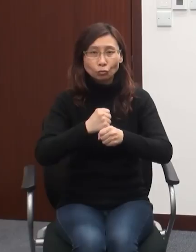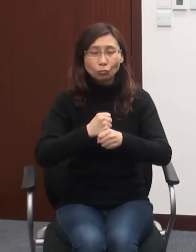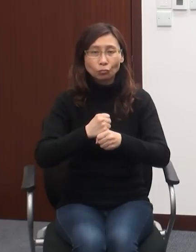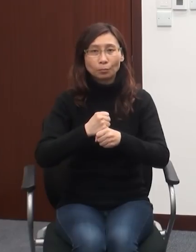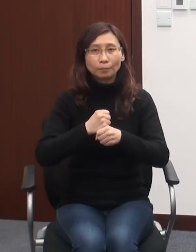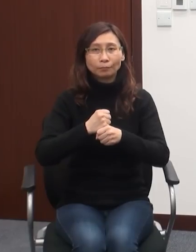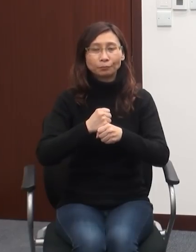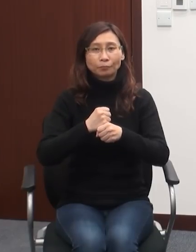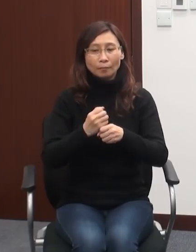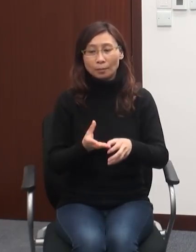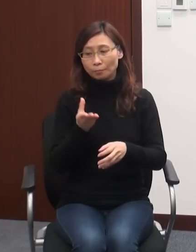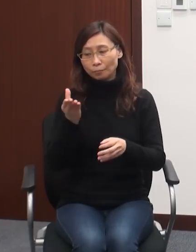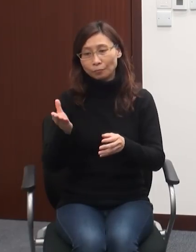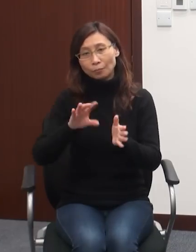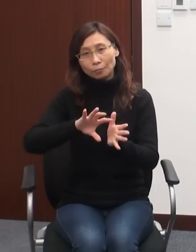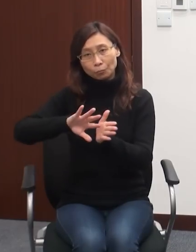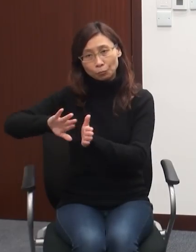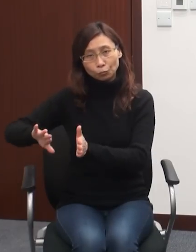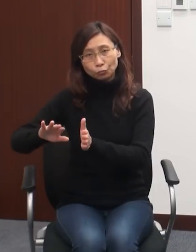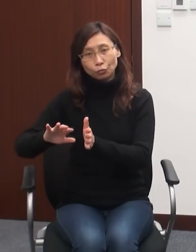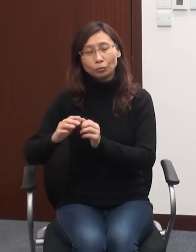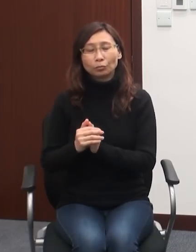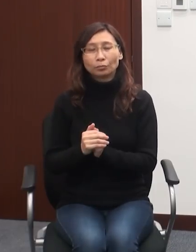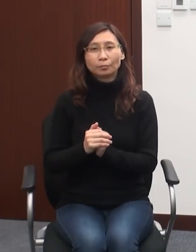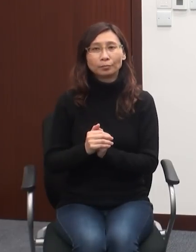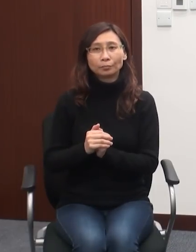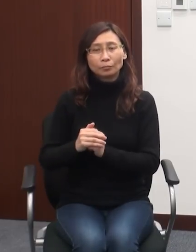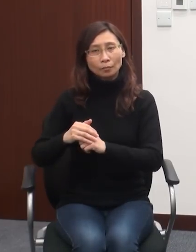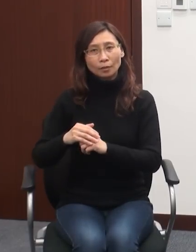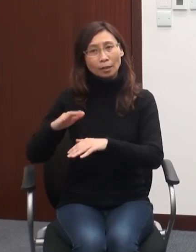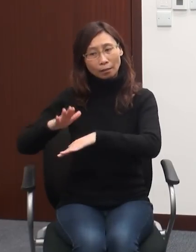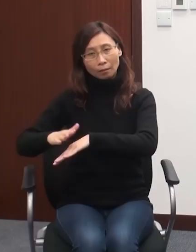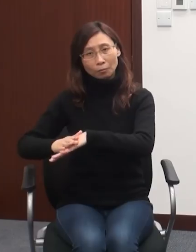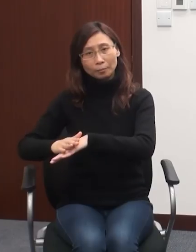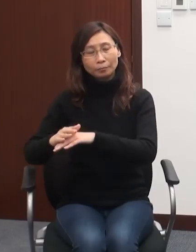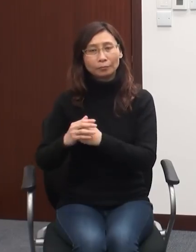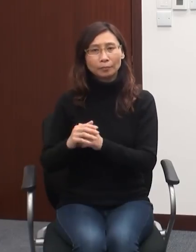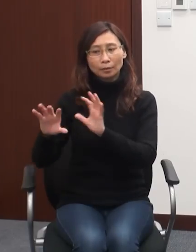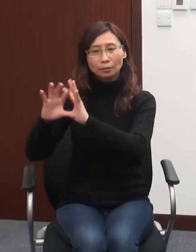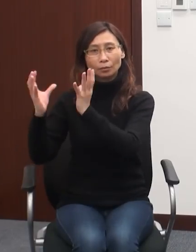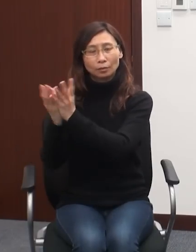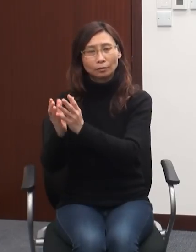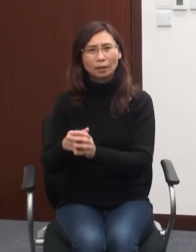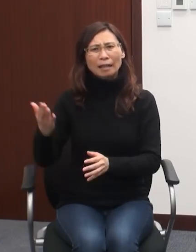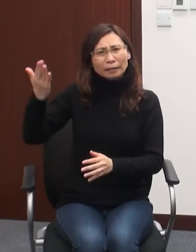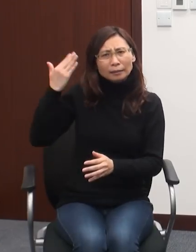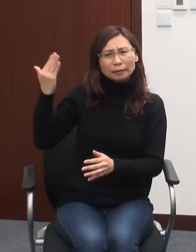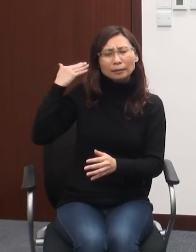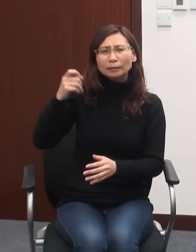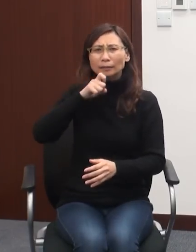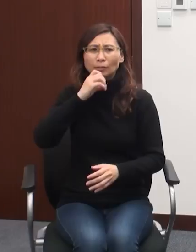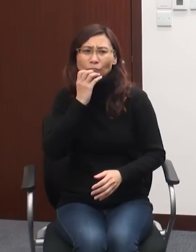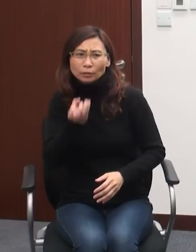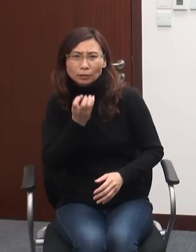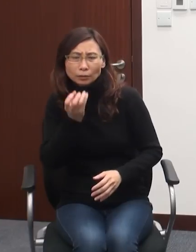做一個撥咗出嚟先。咁土地基金點解會要撥出嚟？因為以前曾經出現財赤嘅時候咧，都